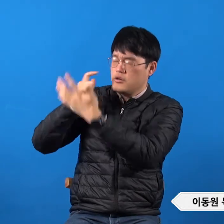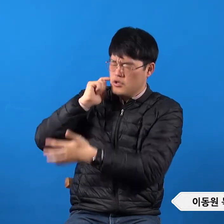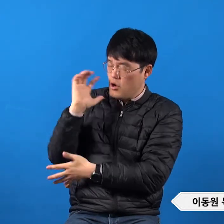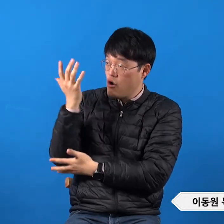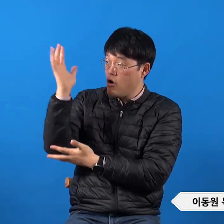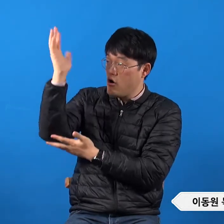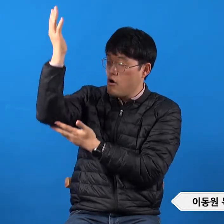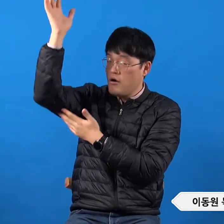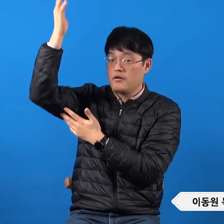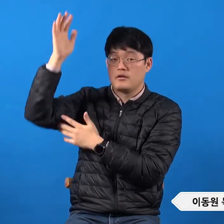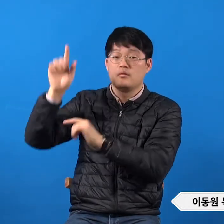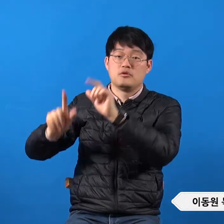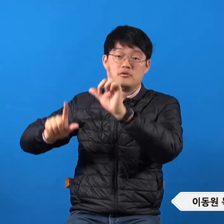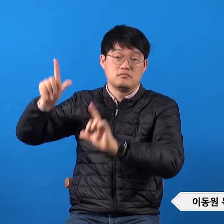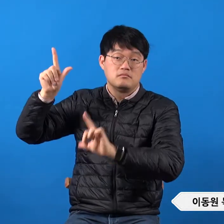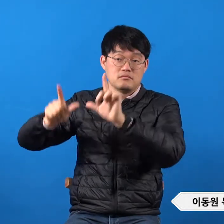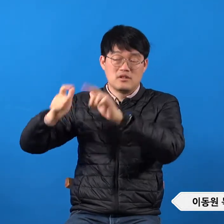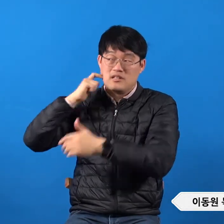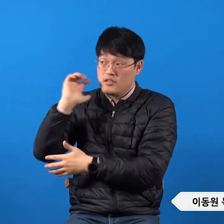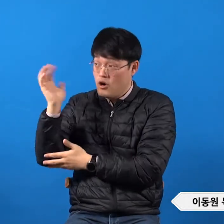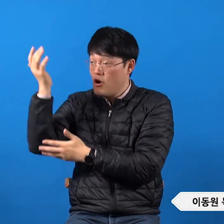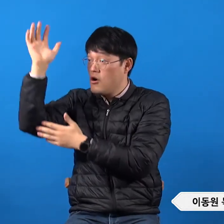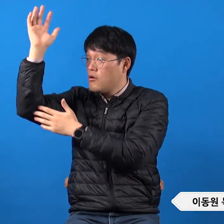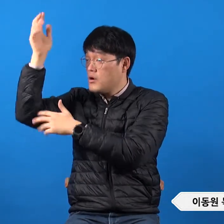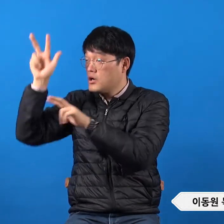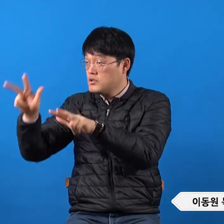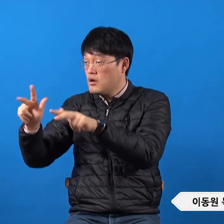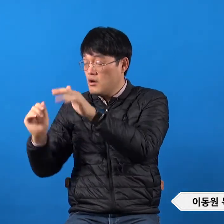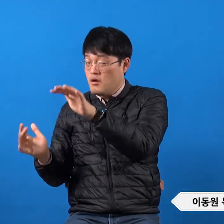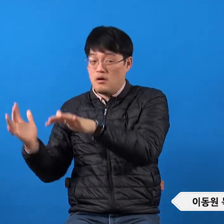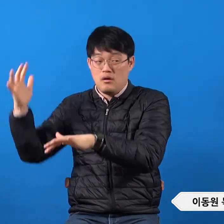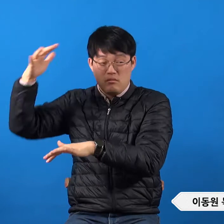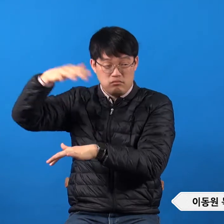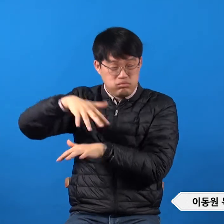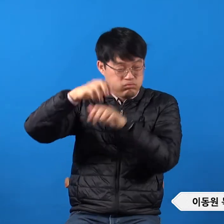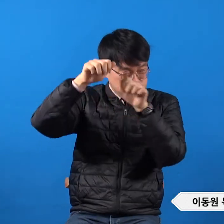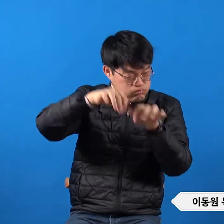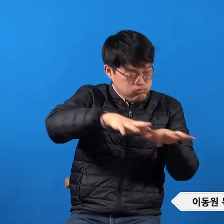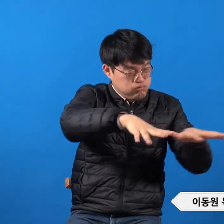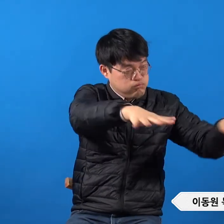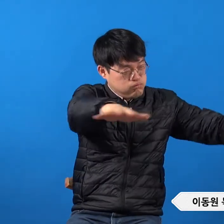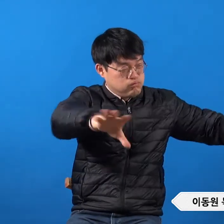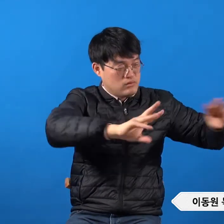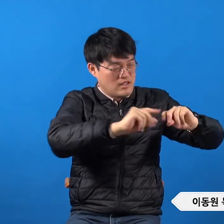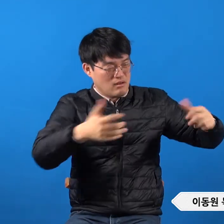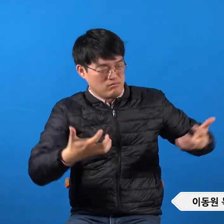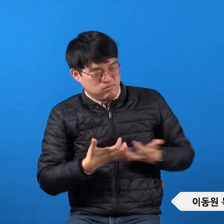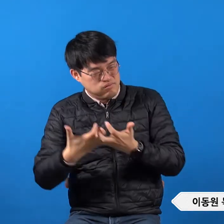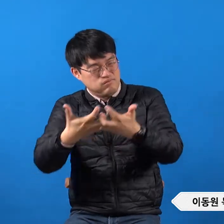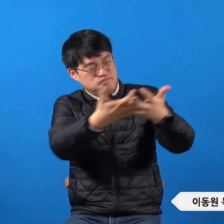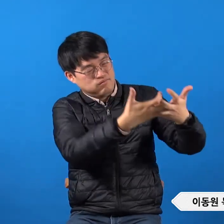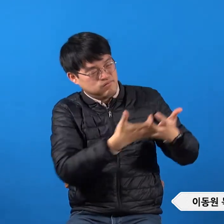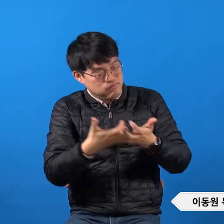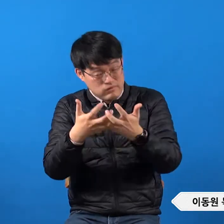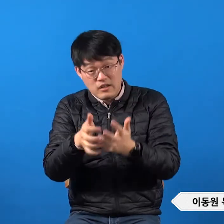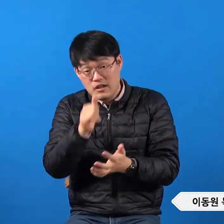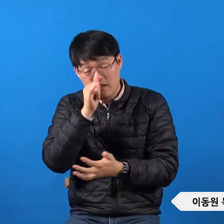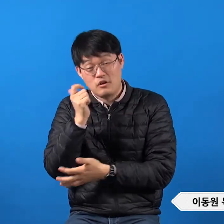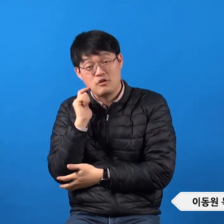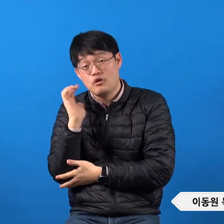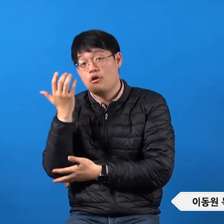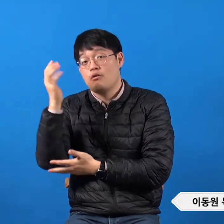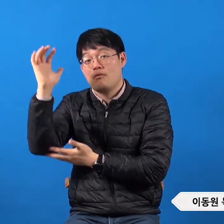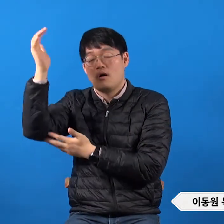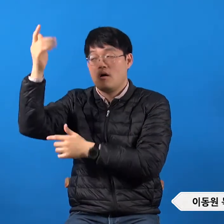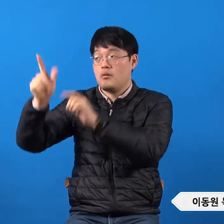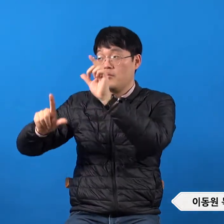영광. 마침내 그 영광이 온 도시를, 자기 민족을, 그리고 온 세상을 덮고 있는 또 하나의 환상. 이